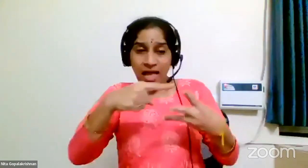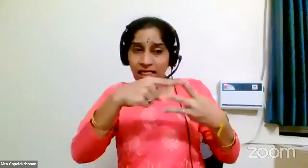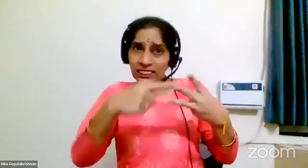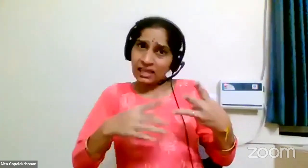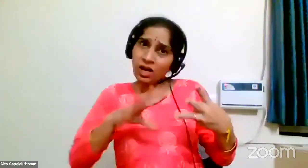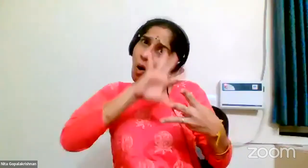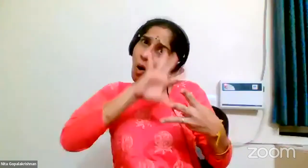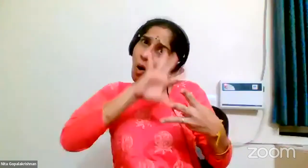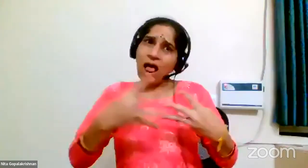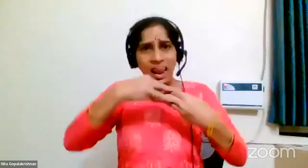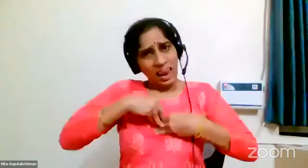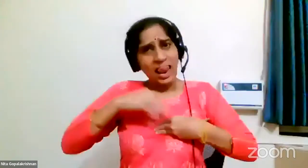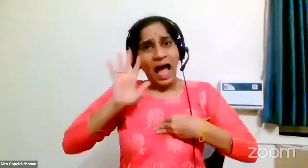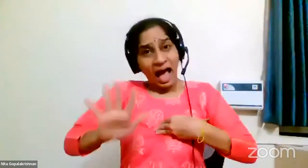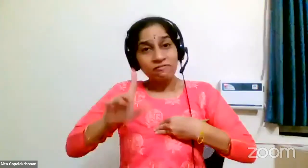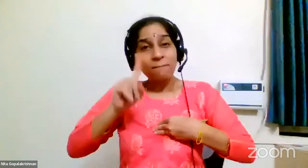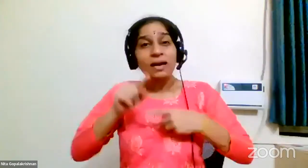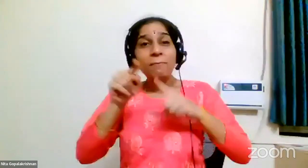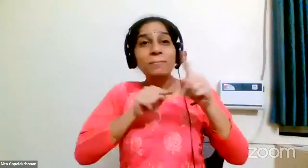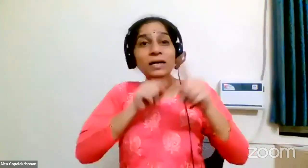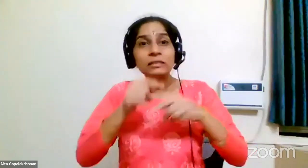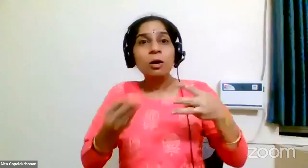गया। और